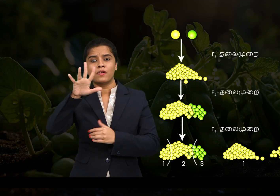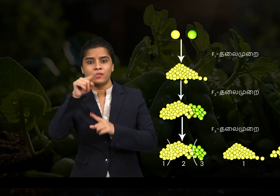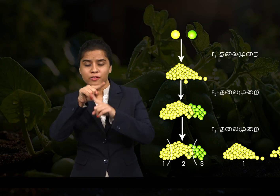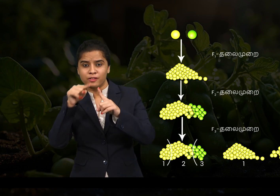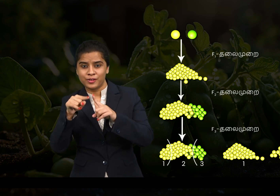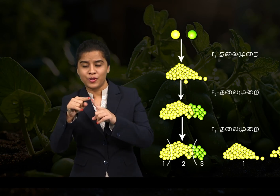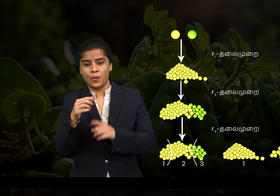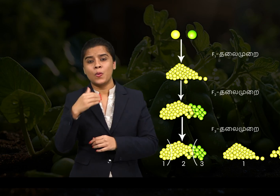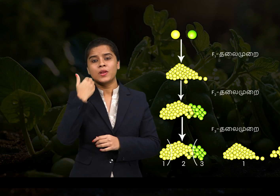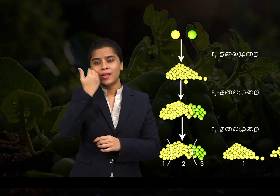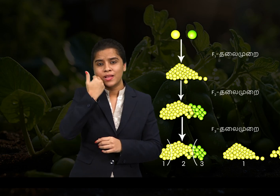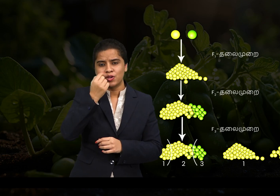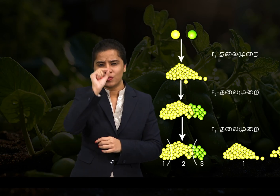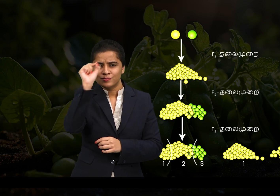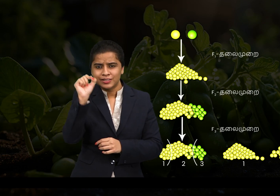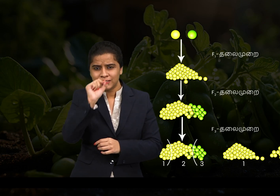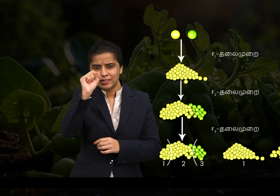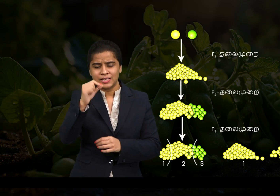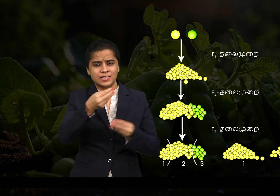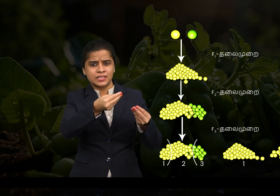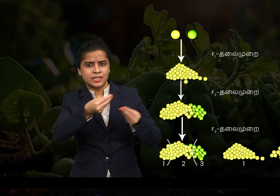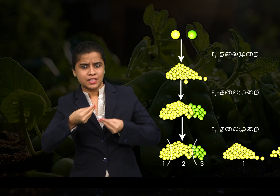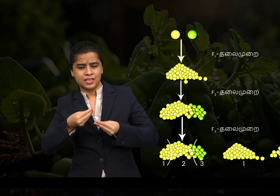விதை தரும் பட்டாணி செடிகளை மட்டுமே விளைவித்தது.